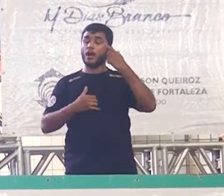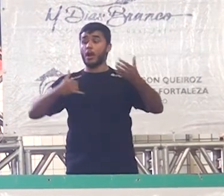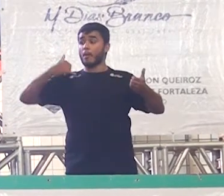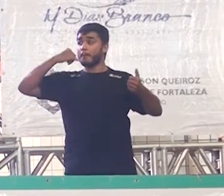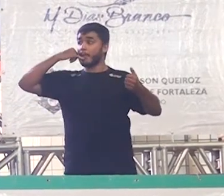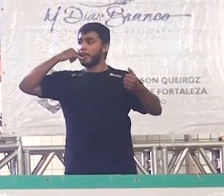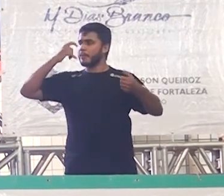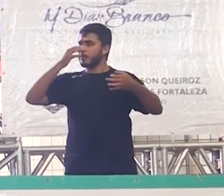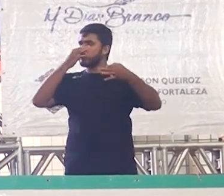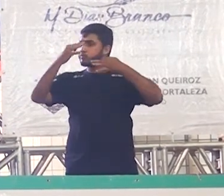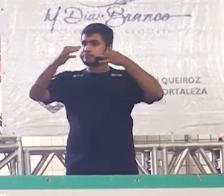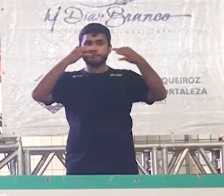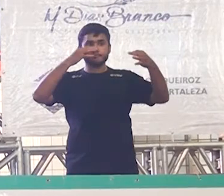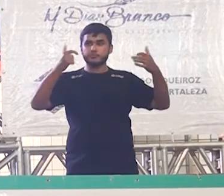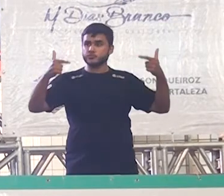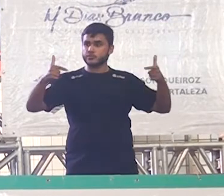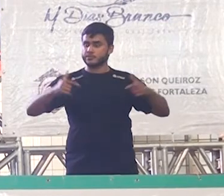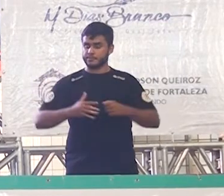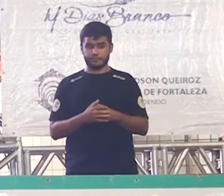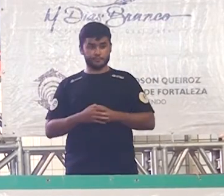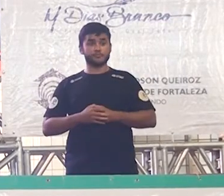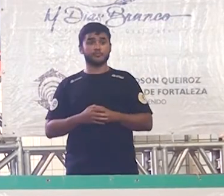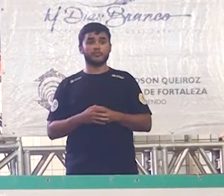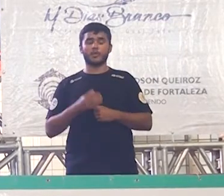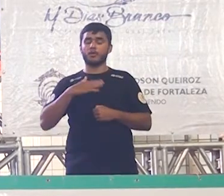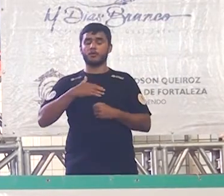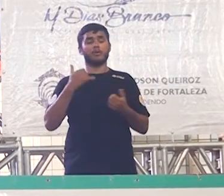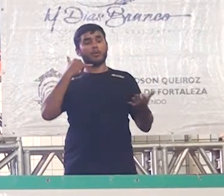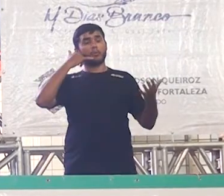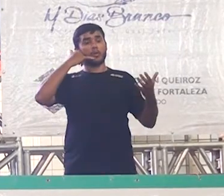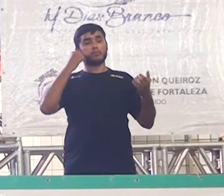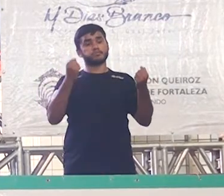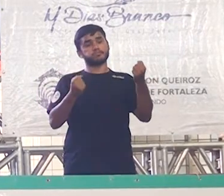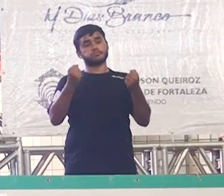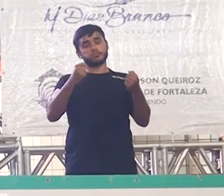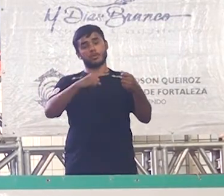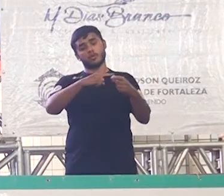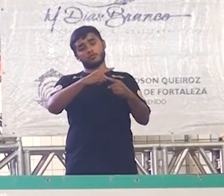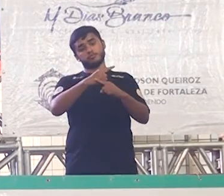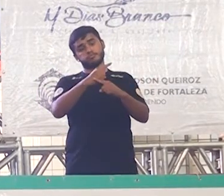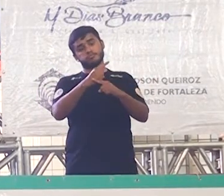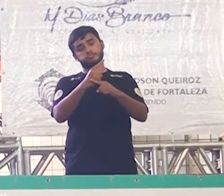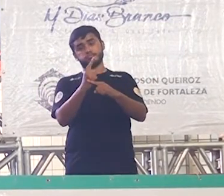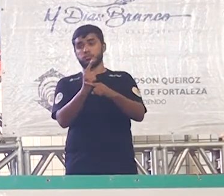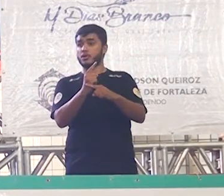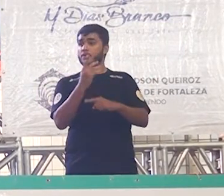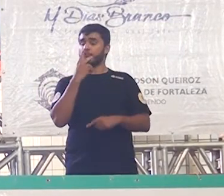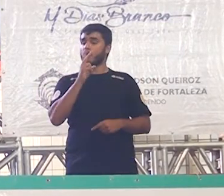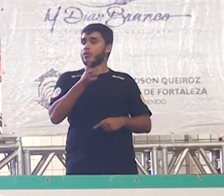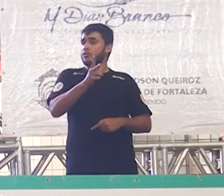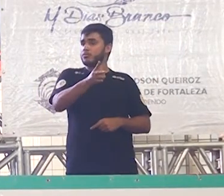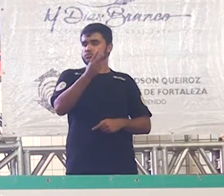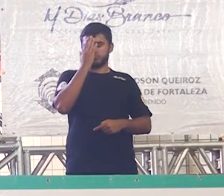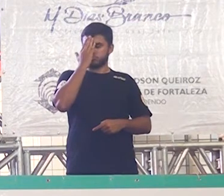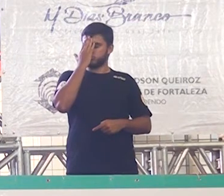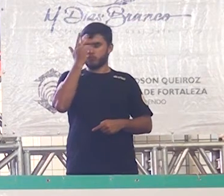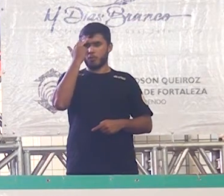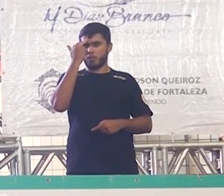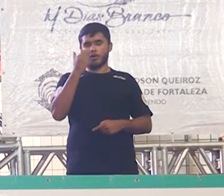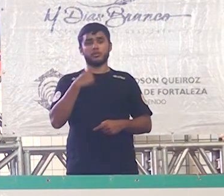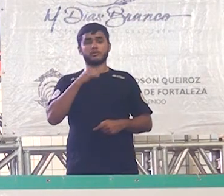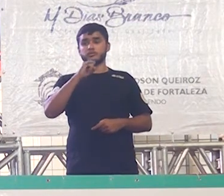tempo de reação, eu não mudo o estado que eu estou. Se eu estou com velocidade constante, eu mantenho o movimento constante. Se